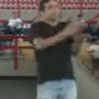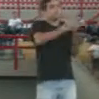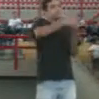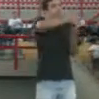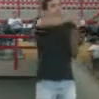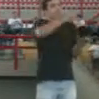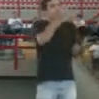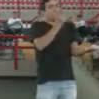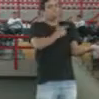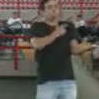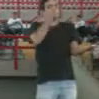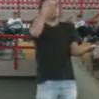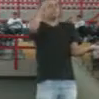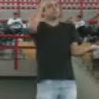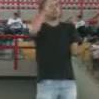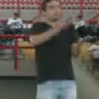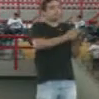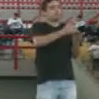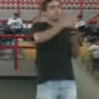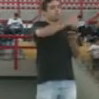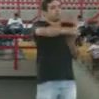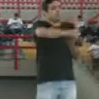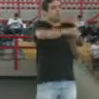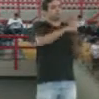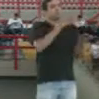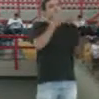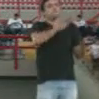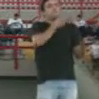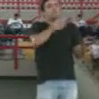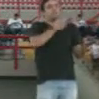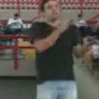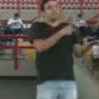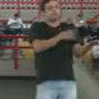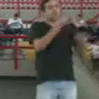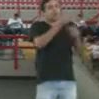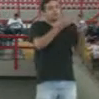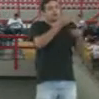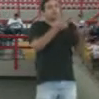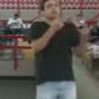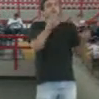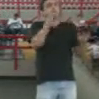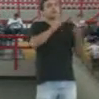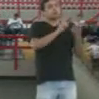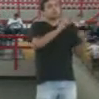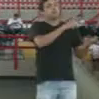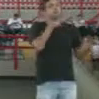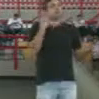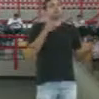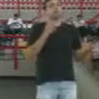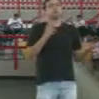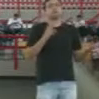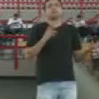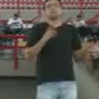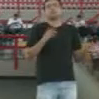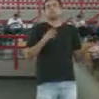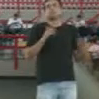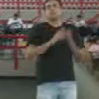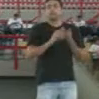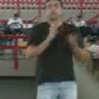feio, pensando que era um bolo, para tirar onda. Está aqui, brincadeiras com a morte.